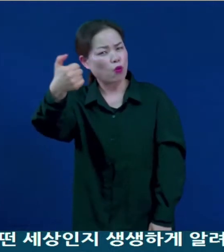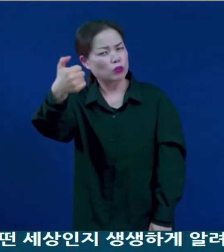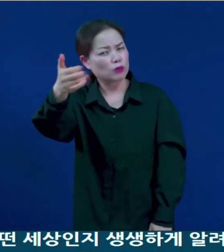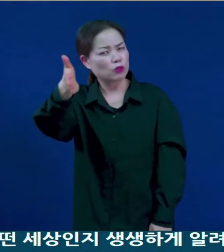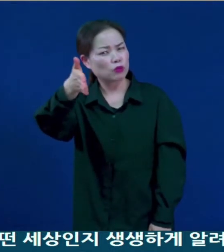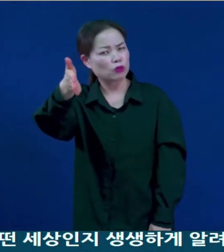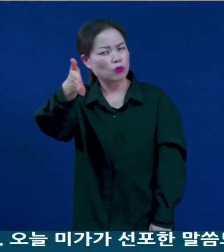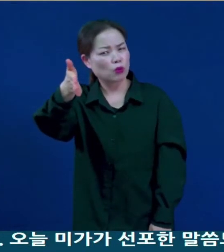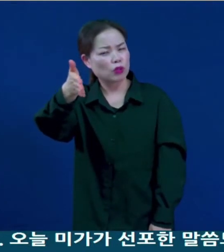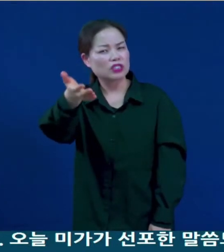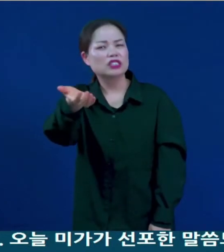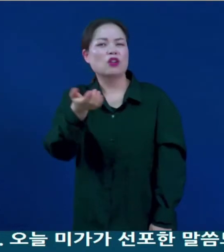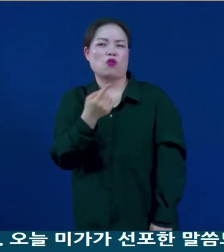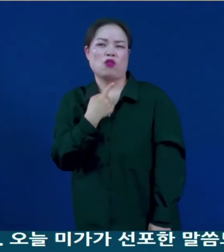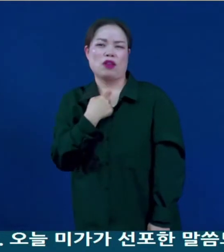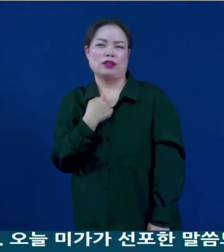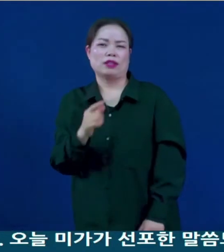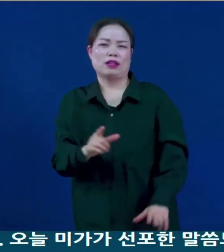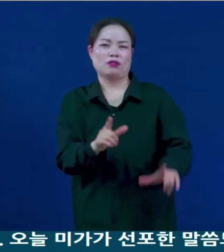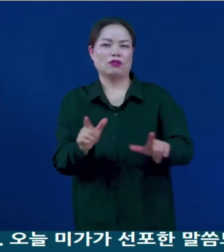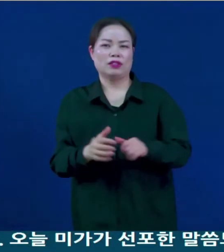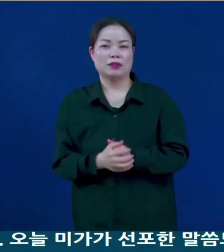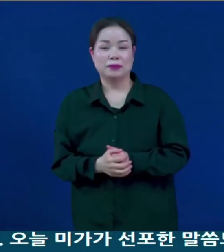2750년쯤 전에 살았던 사람입니다.